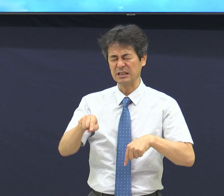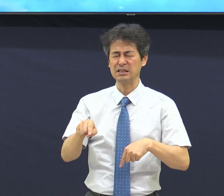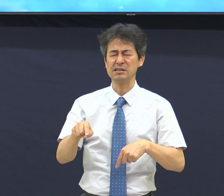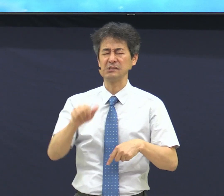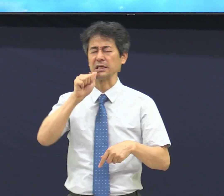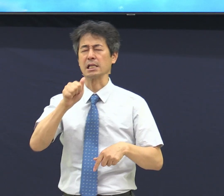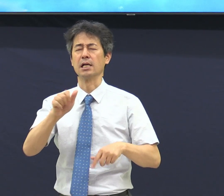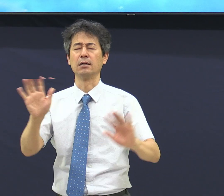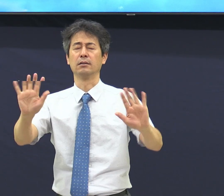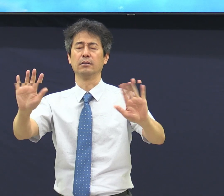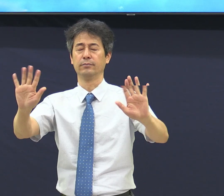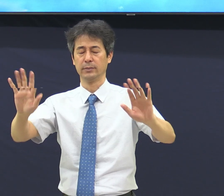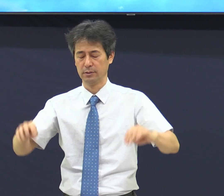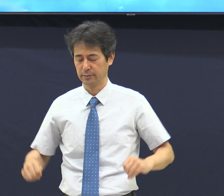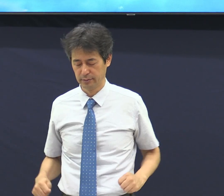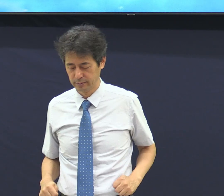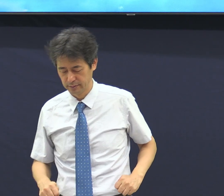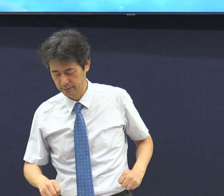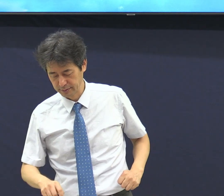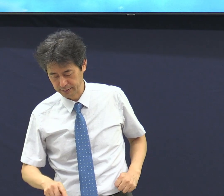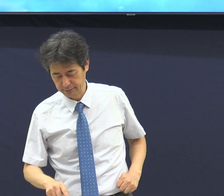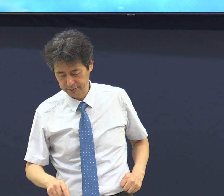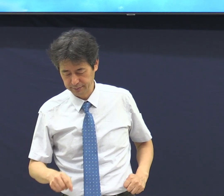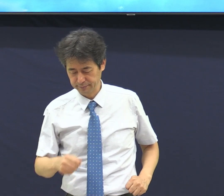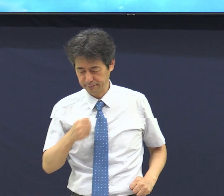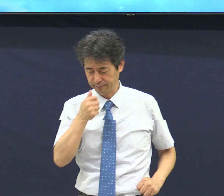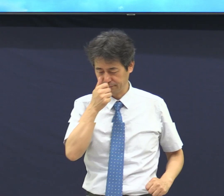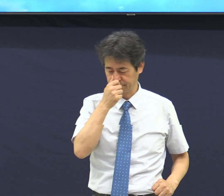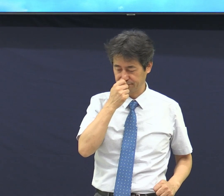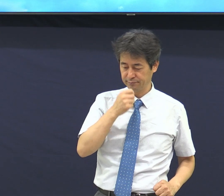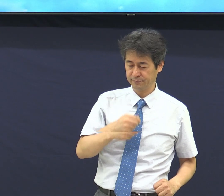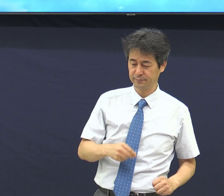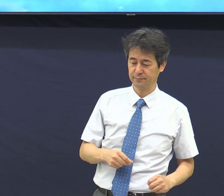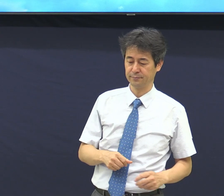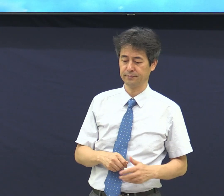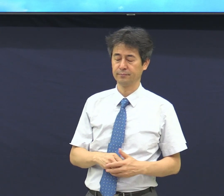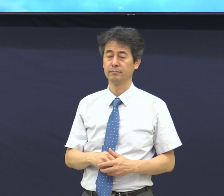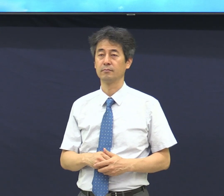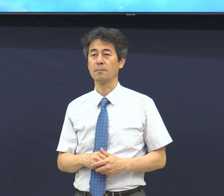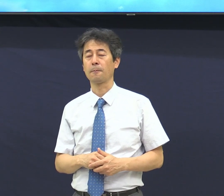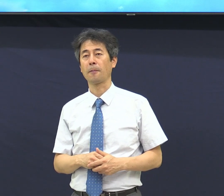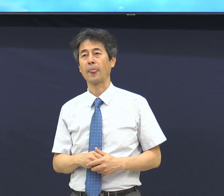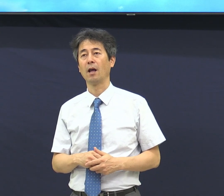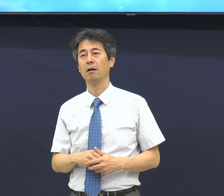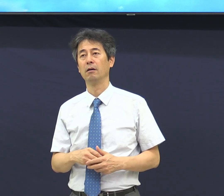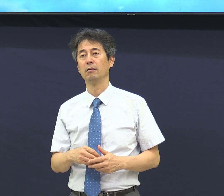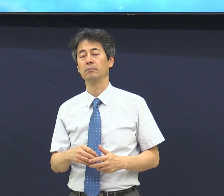그 안에서 살아가게끔 가다 놓는 것이 아니다는 것이죠.